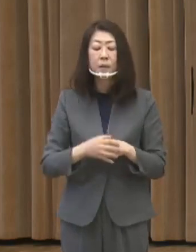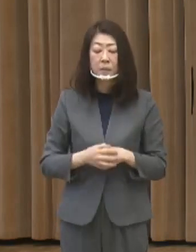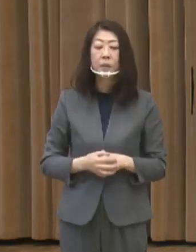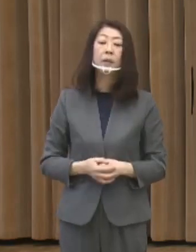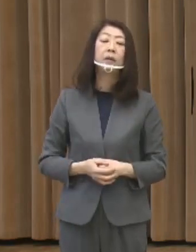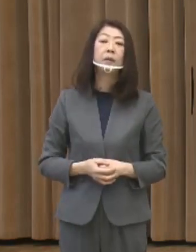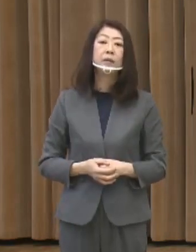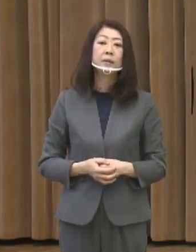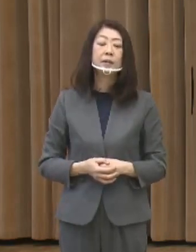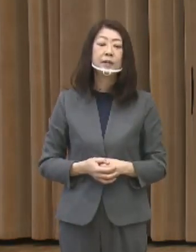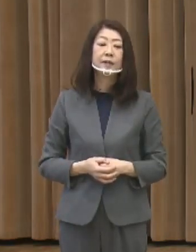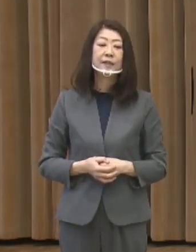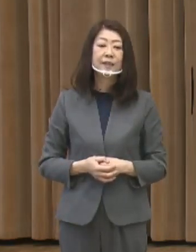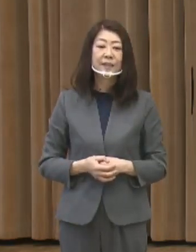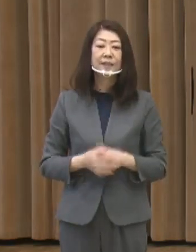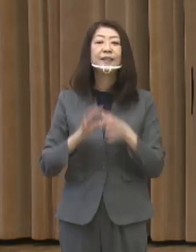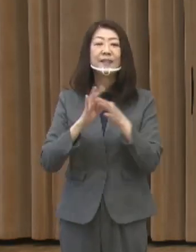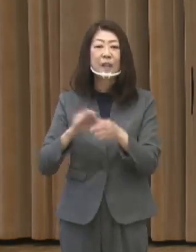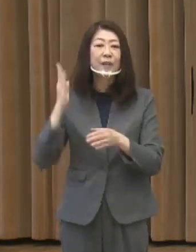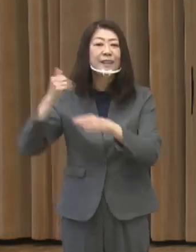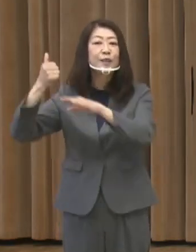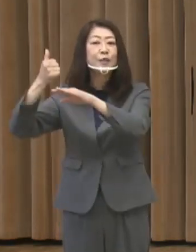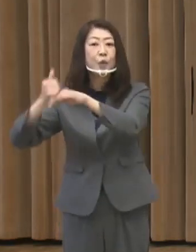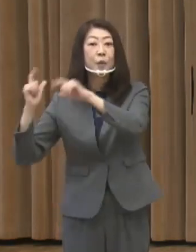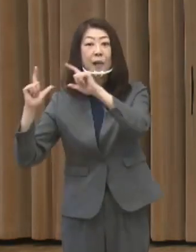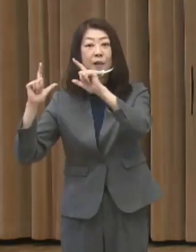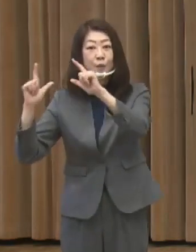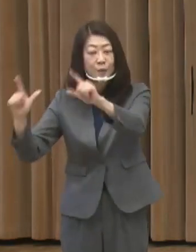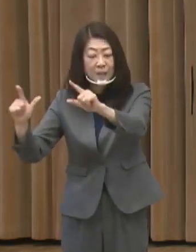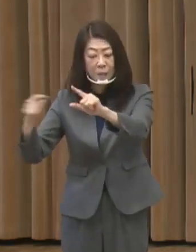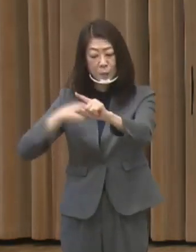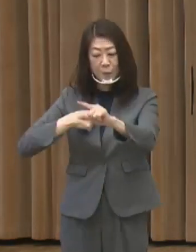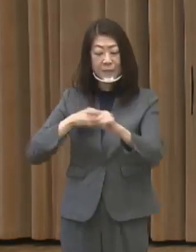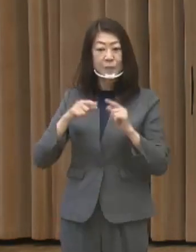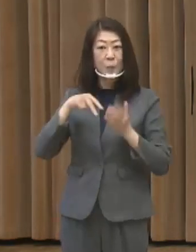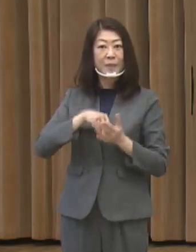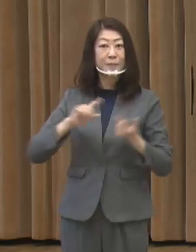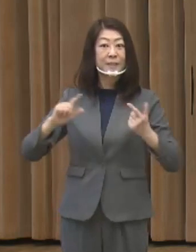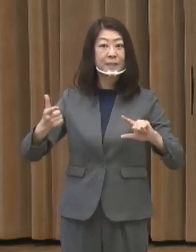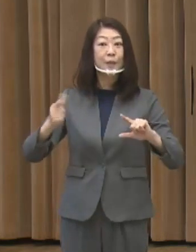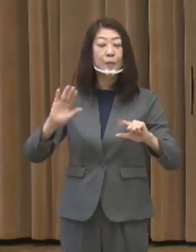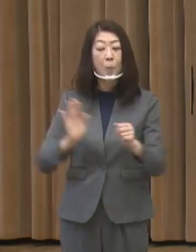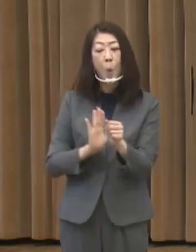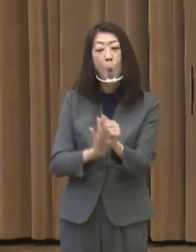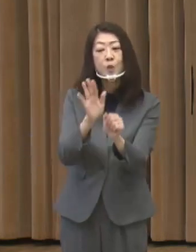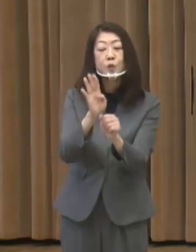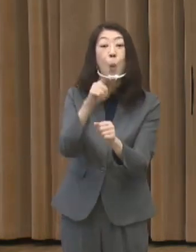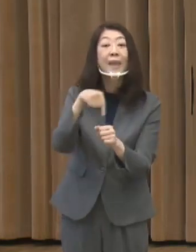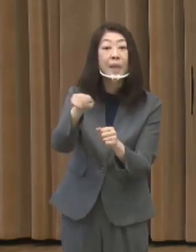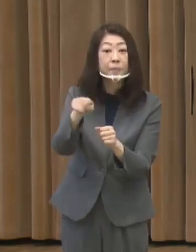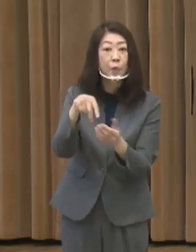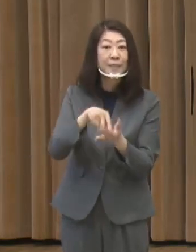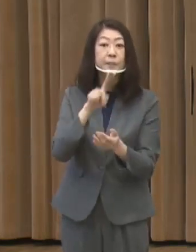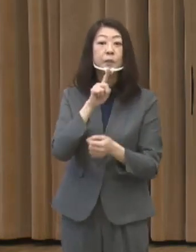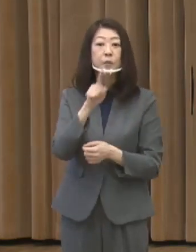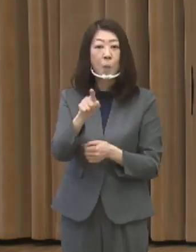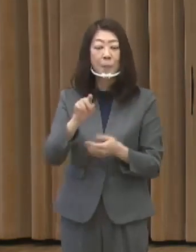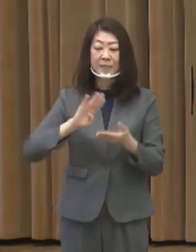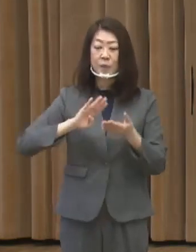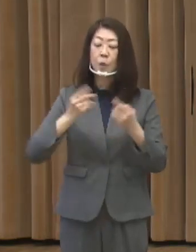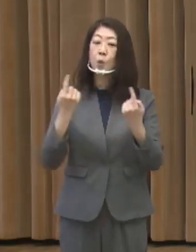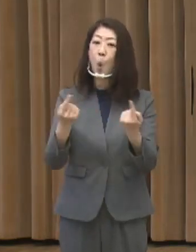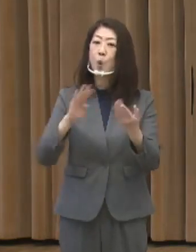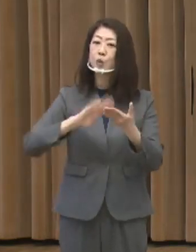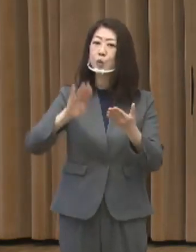こで、したがってその総理と立場が違いますけれども、ホスト県の立場として申し上げれば、まず公衆衛生の専門